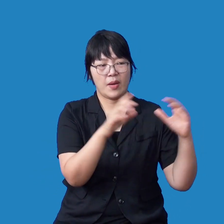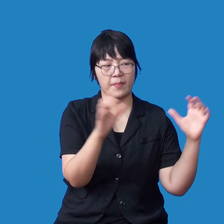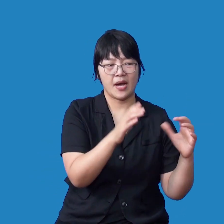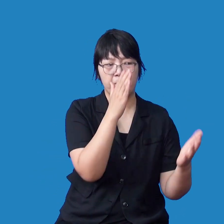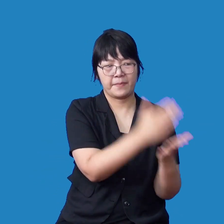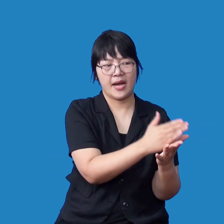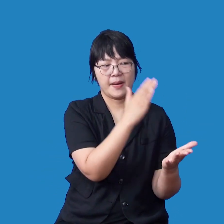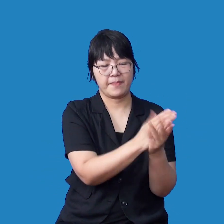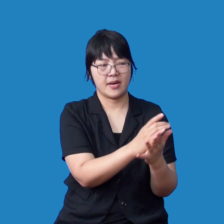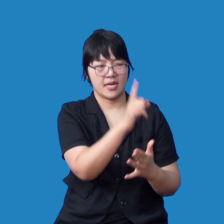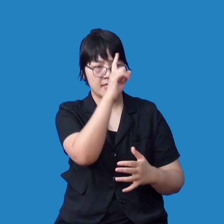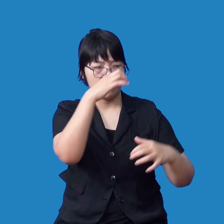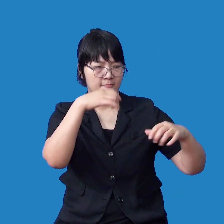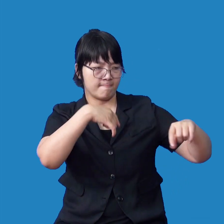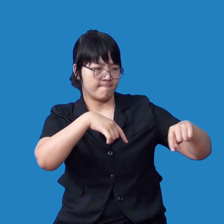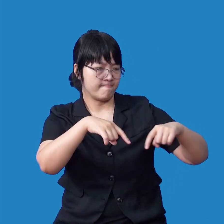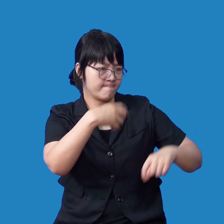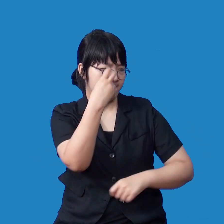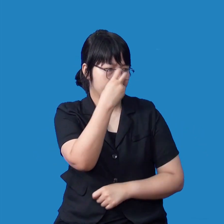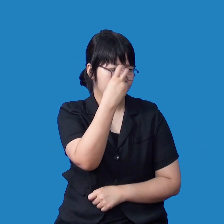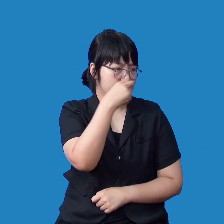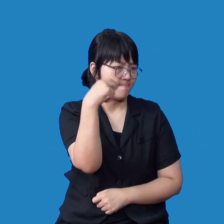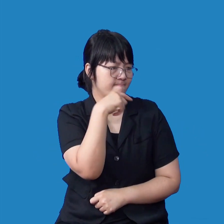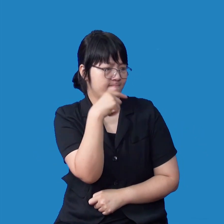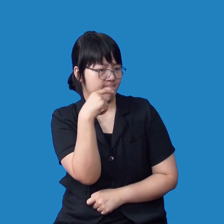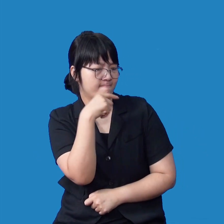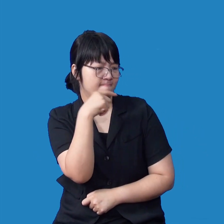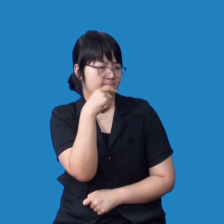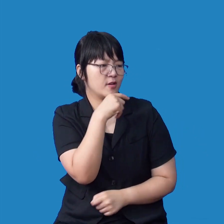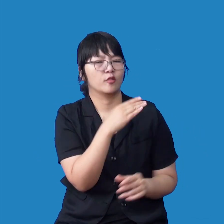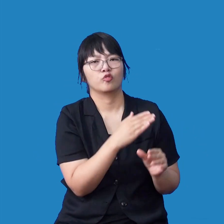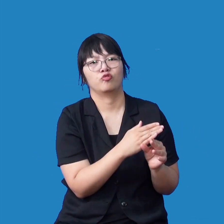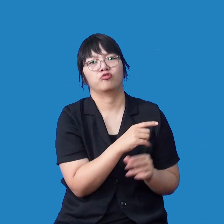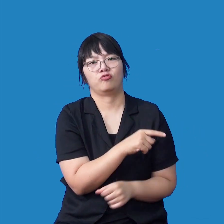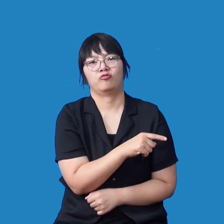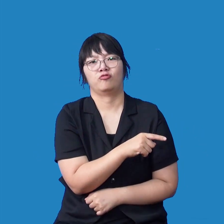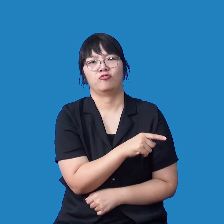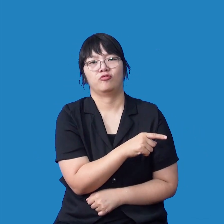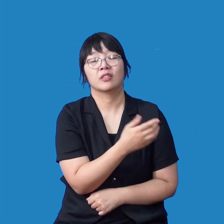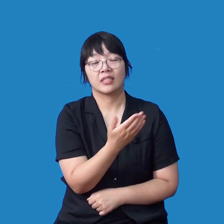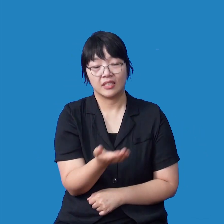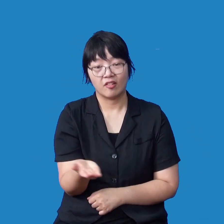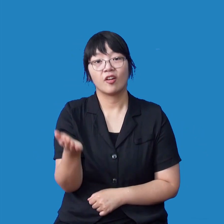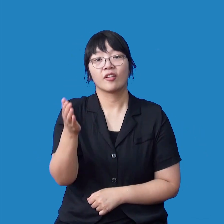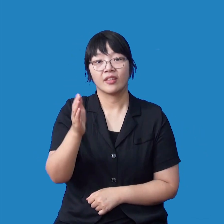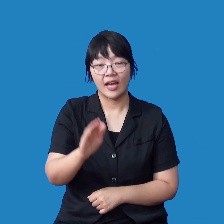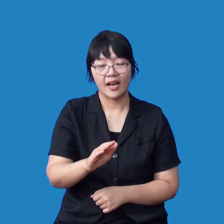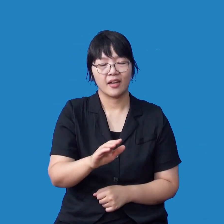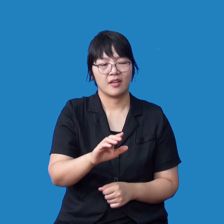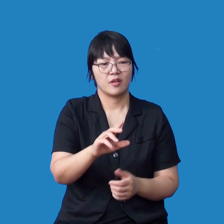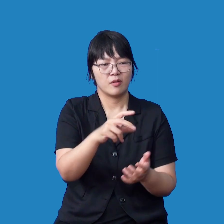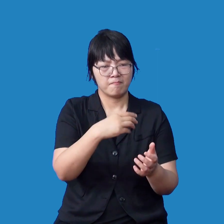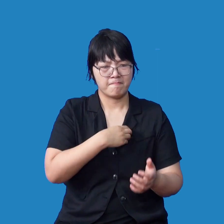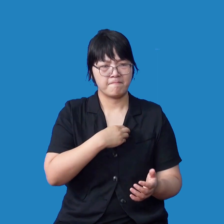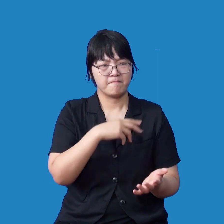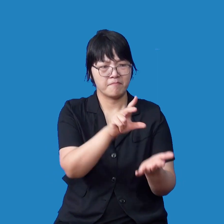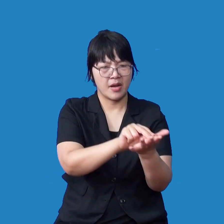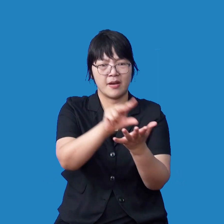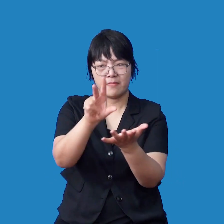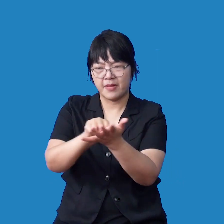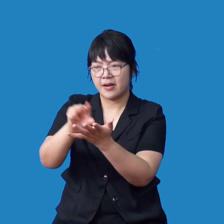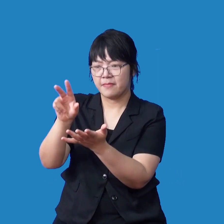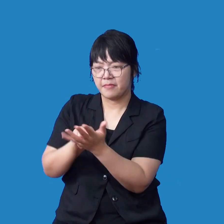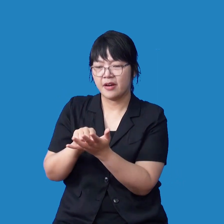제일 아주 신랄하게 겪고 있습니다. 하지만 그때마다 하나님은 또 한 번 하늘을